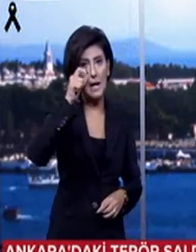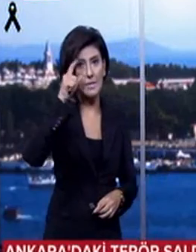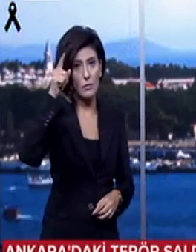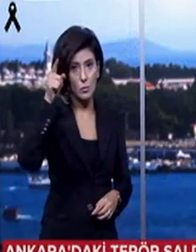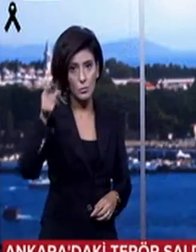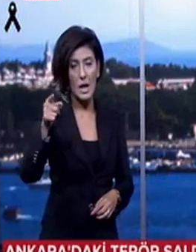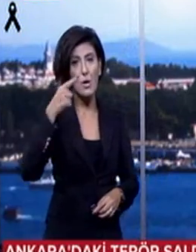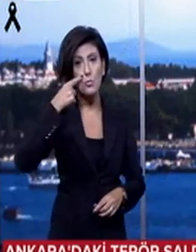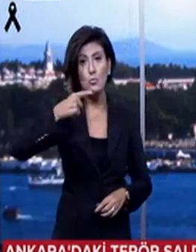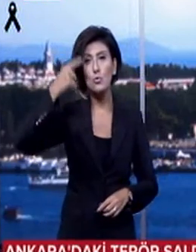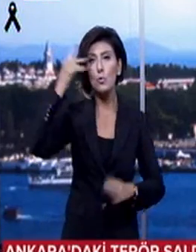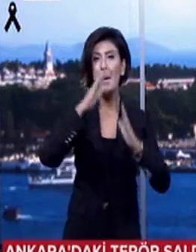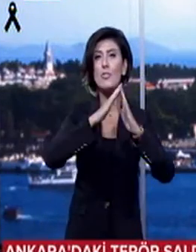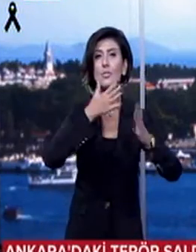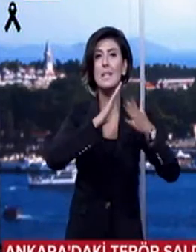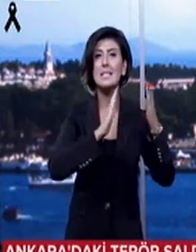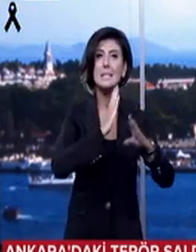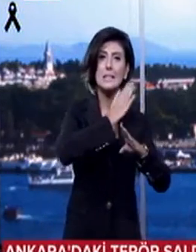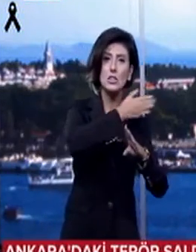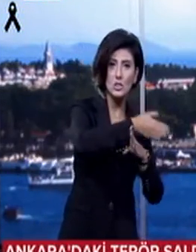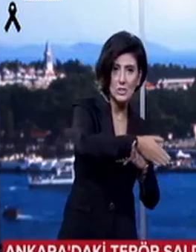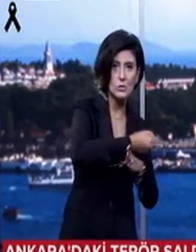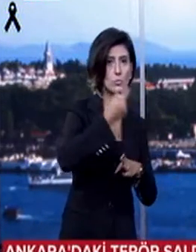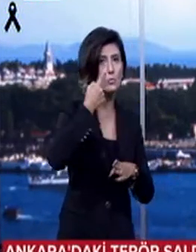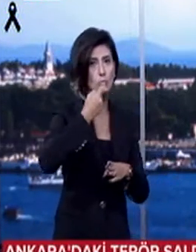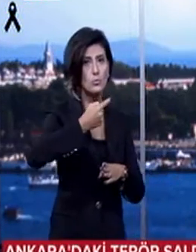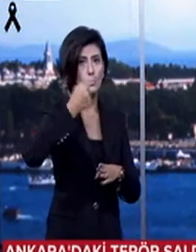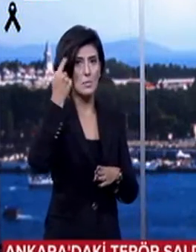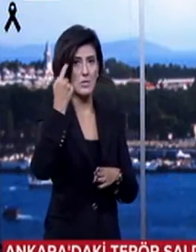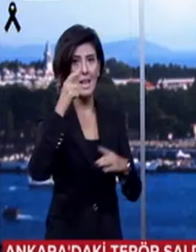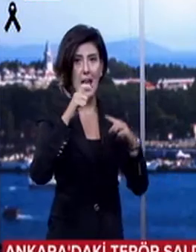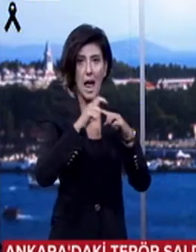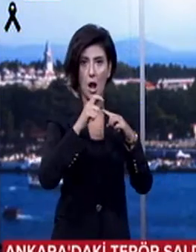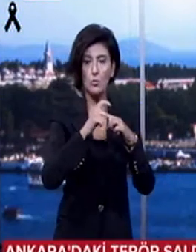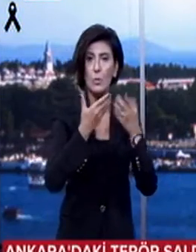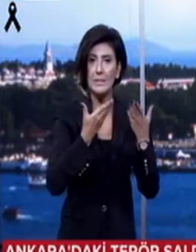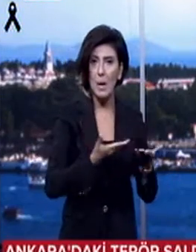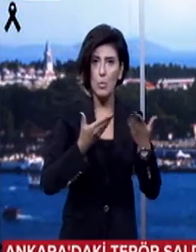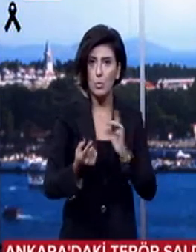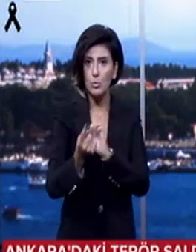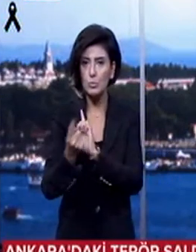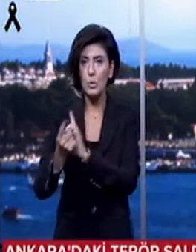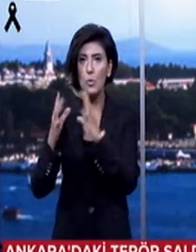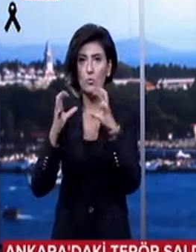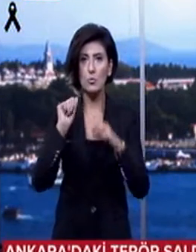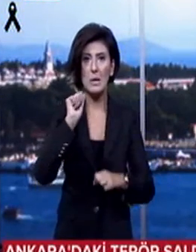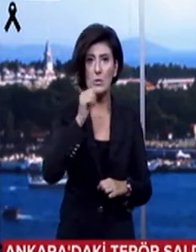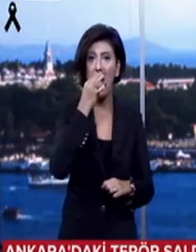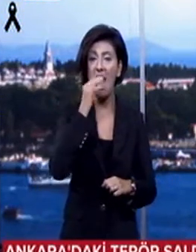Ahmet Davutoğlu da Cumhurbaşkanlığı Külliyesi'ne çıktı. Cumhurbaşkanı Erdoğan'ın kabullerinde cumartesi günü